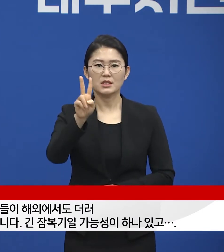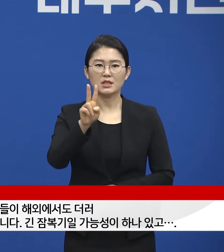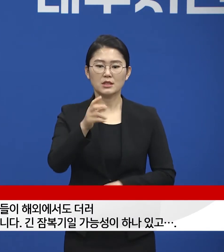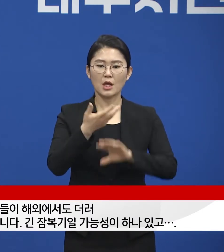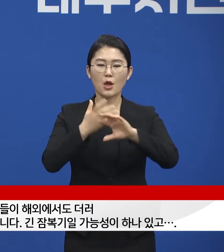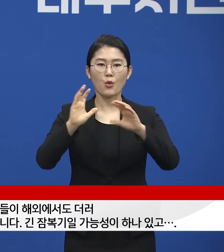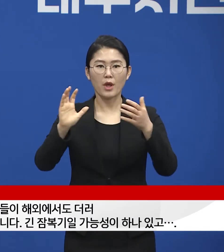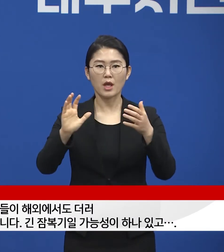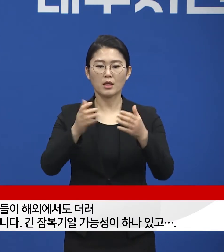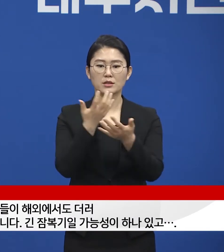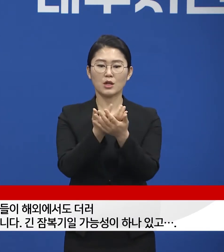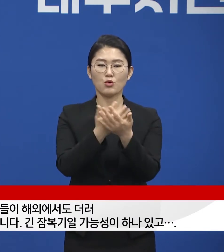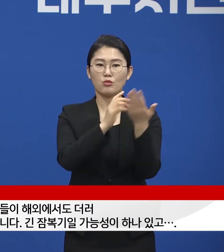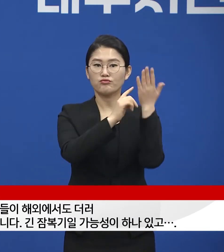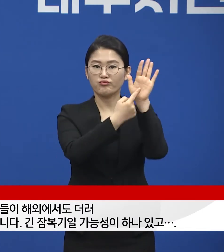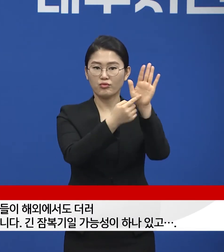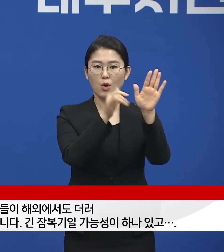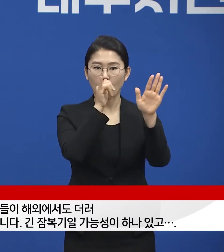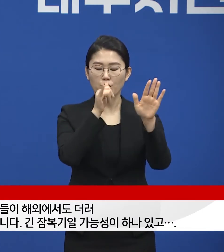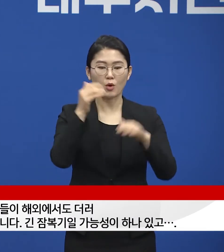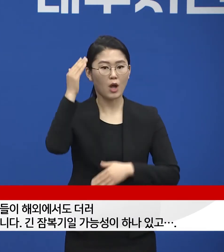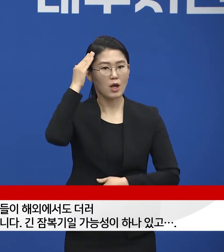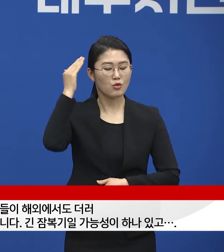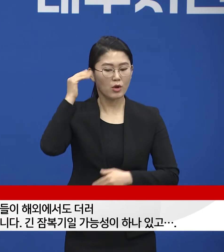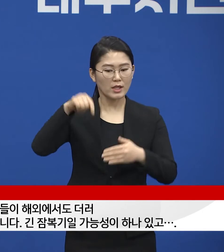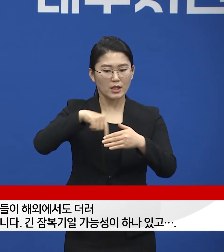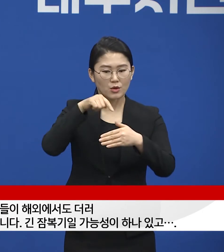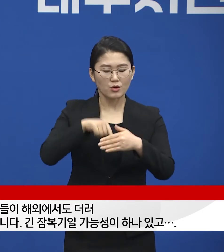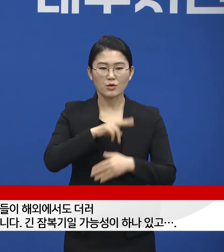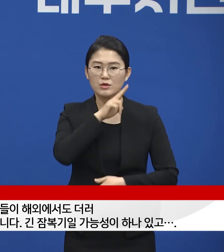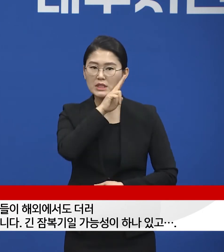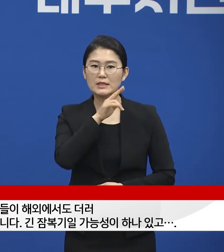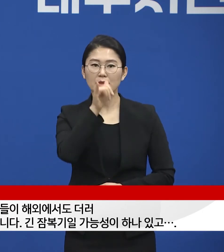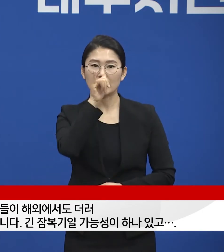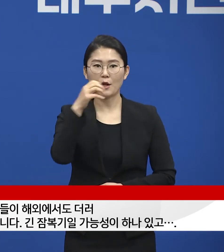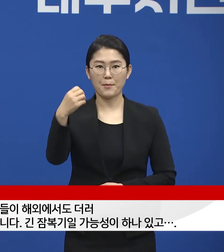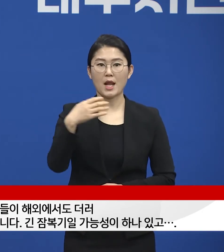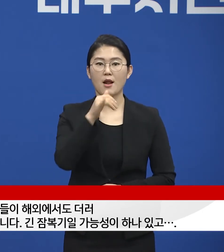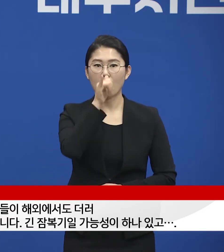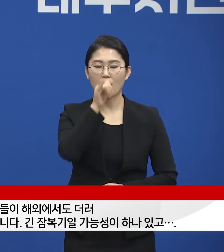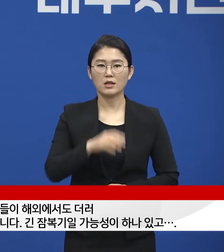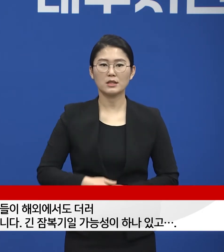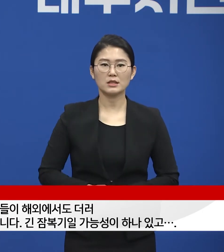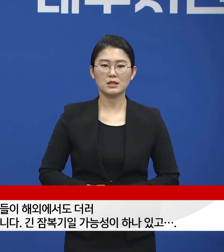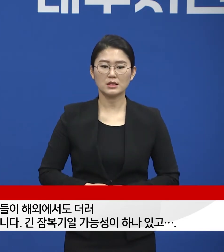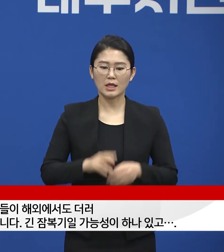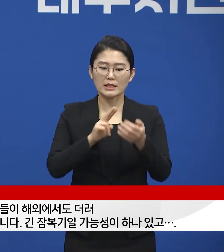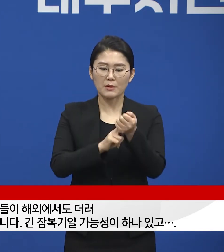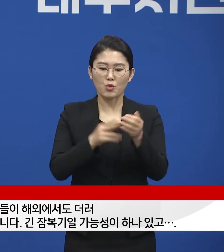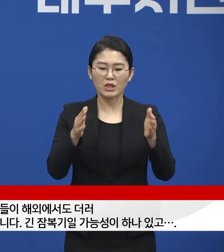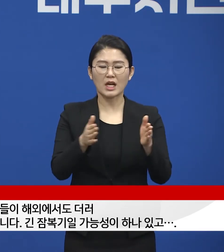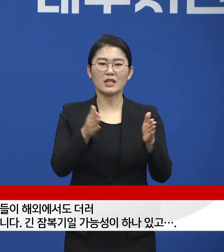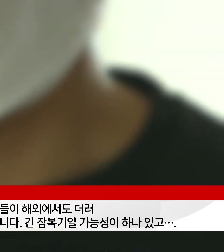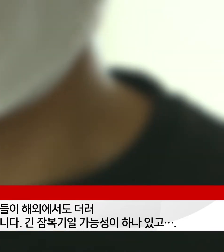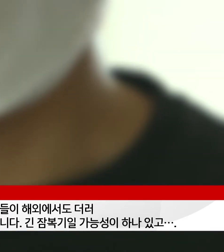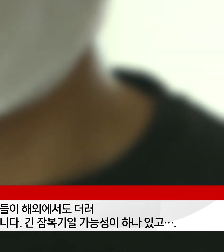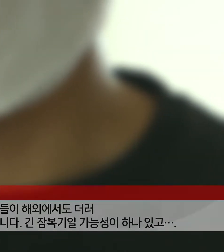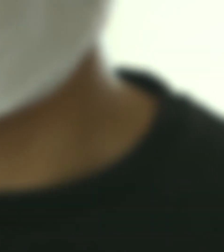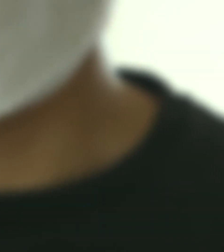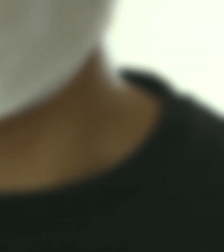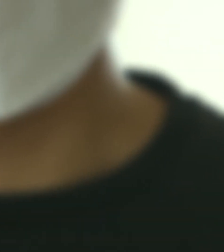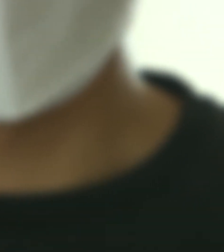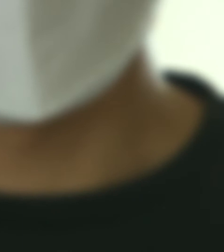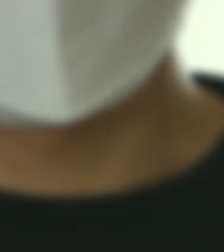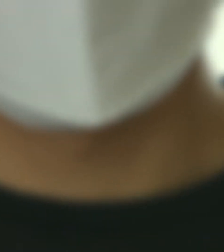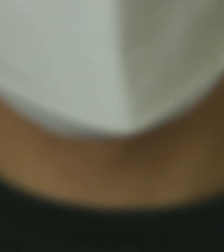있어도 어떻 5 국내에서도 의 신 된다 이런 사회 들이 있었습니다 굉장 법 1 단오 서너 있고 또 한